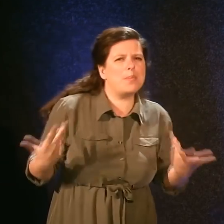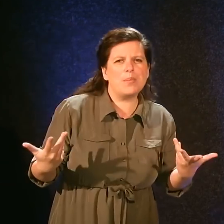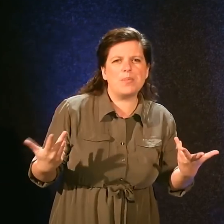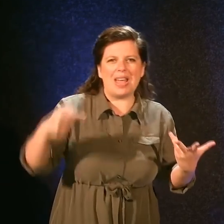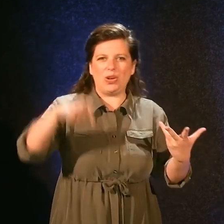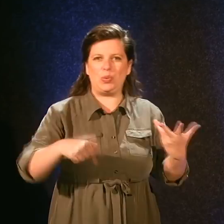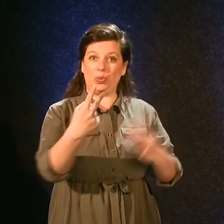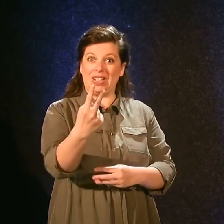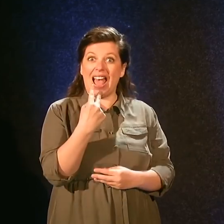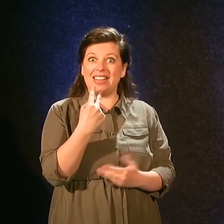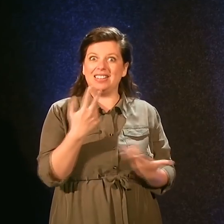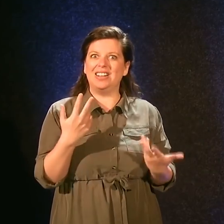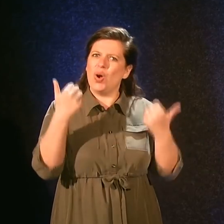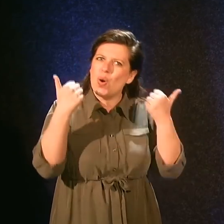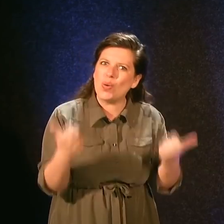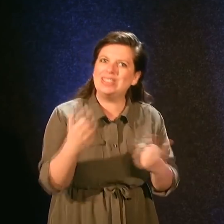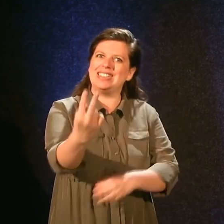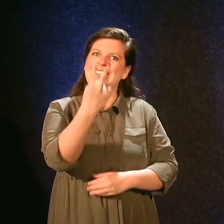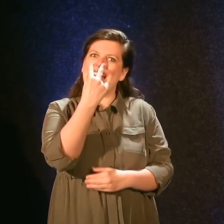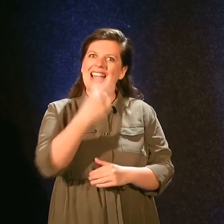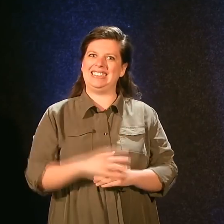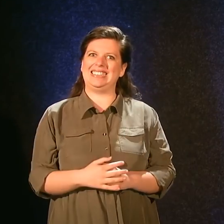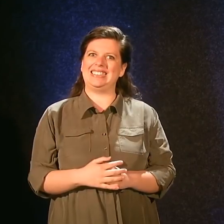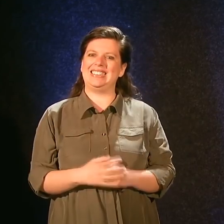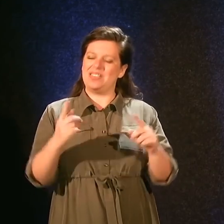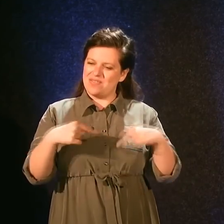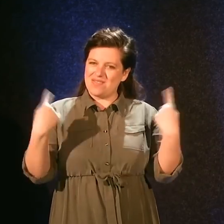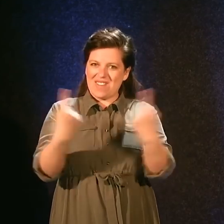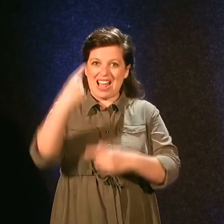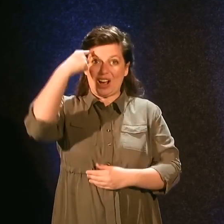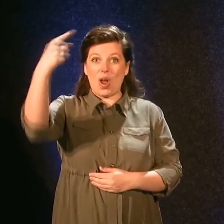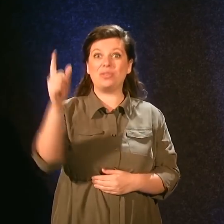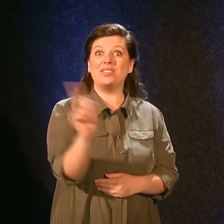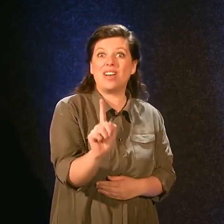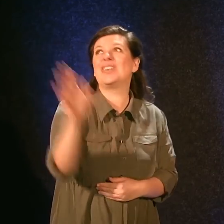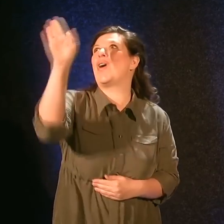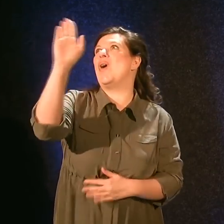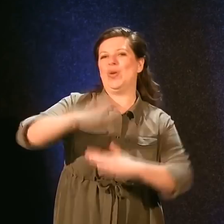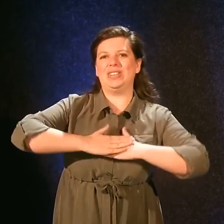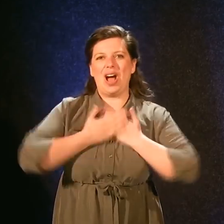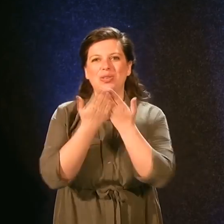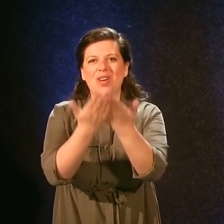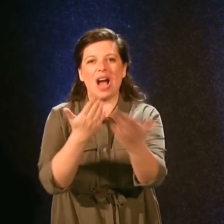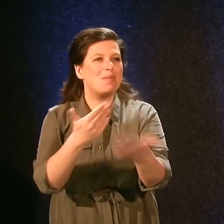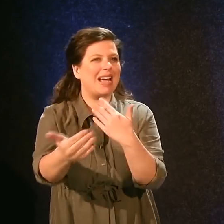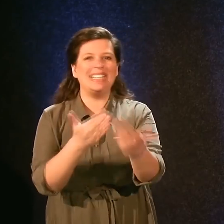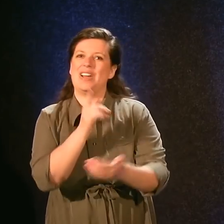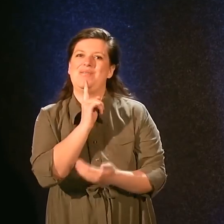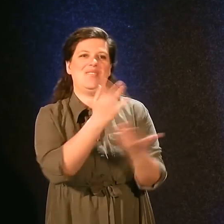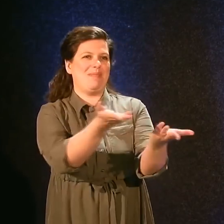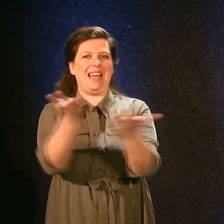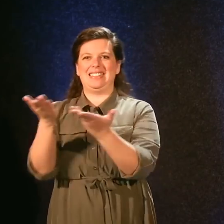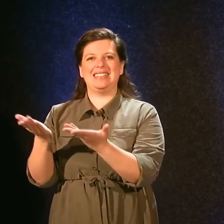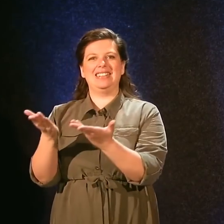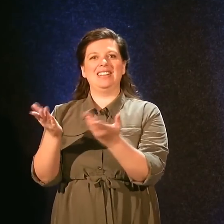ingetuned. Wat is het goed dat je kijkt. Dit is wat wij geloven, dat God van je houdt, wie je ook bent. Wat je